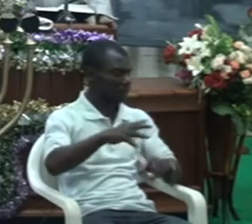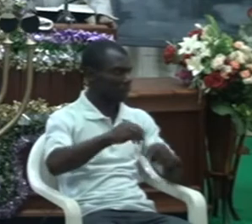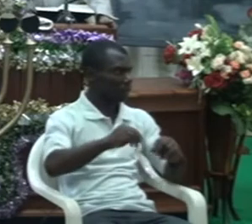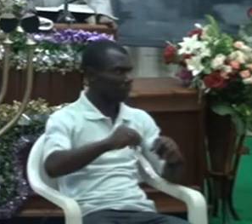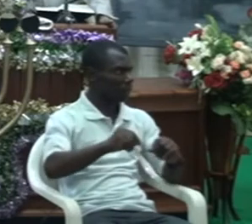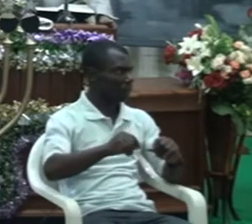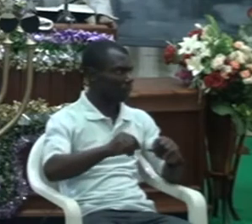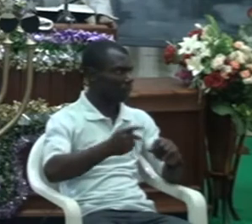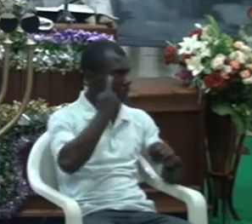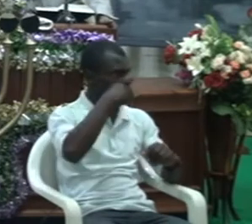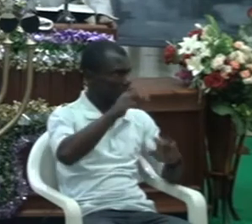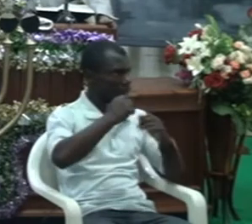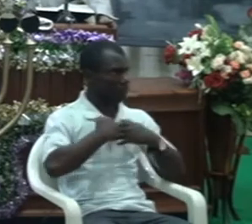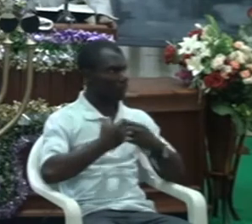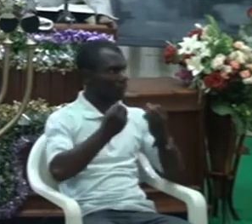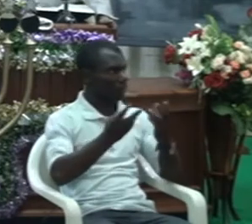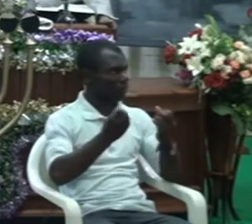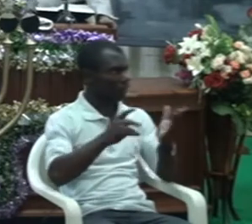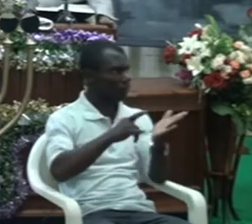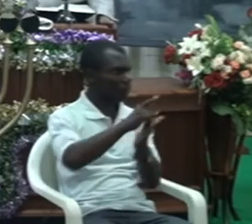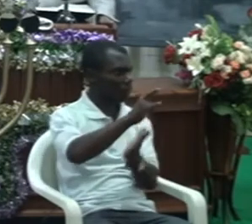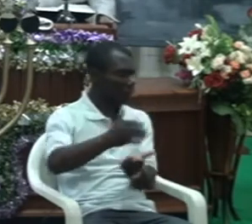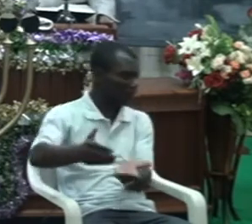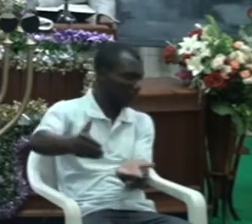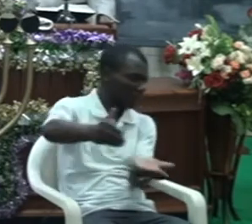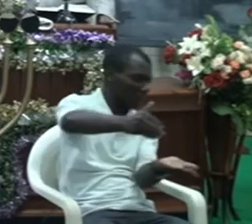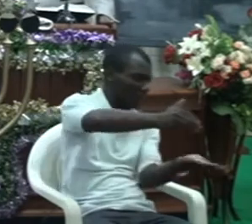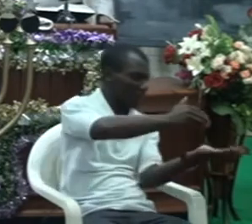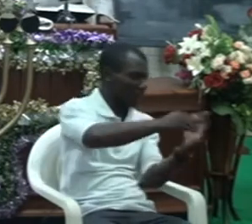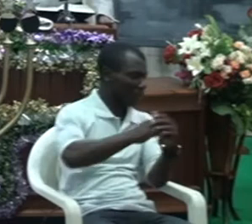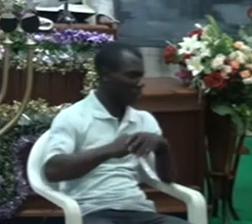Parce qu'il y a eu beaucoup d'avions qui étaient projetés en l'air.